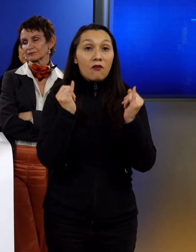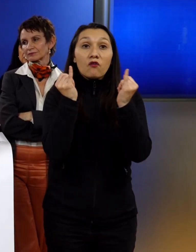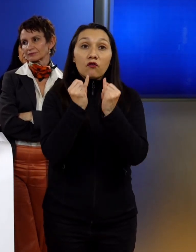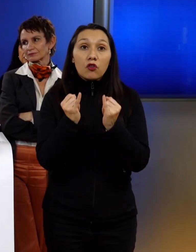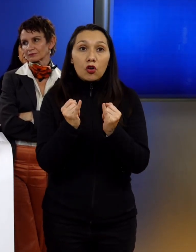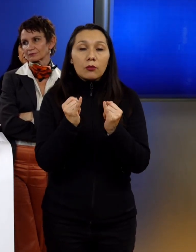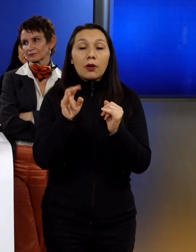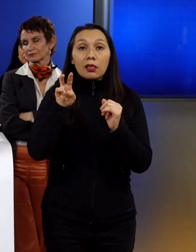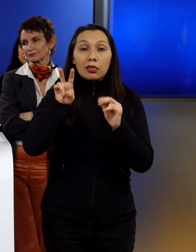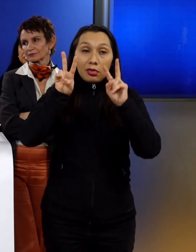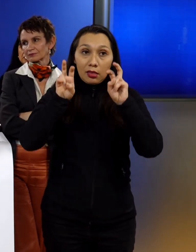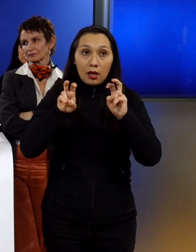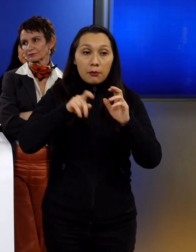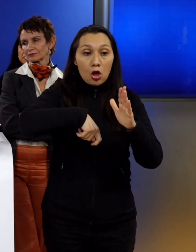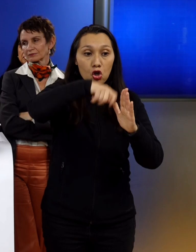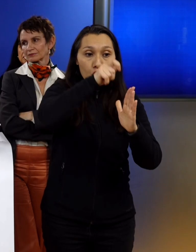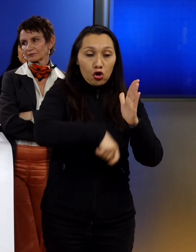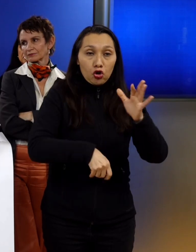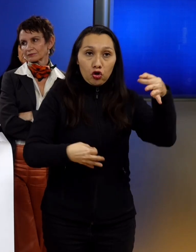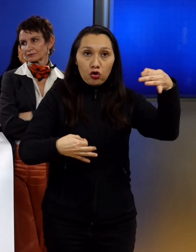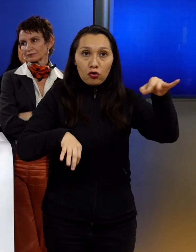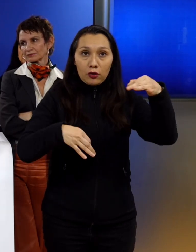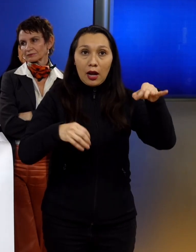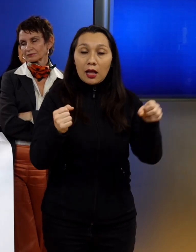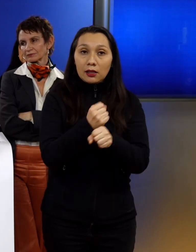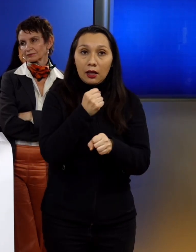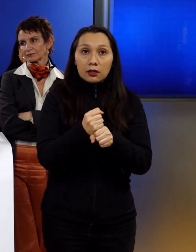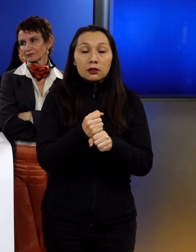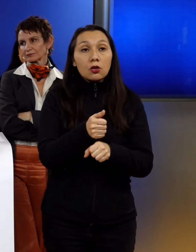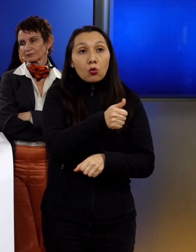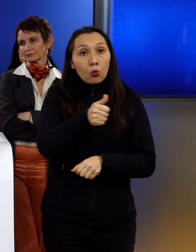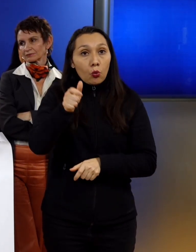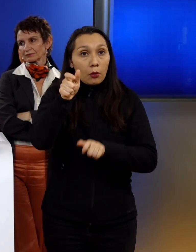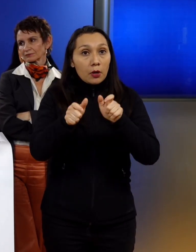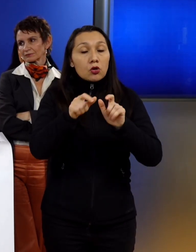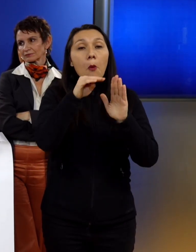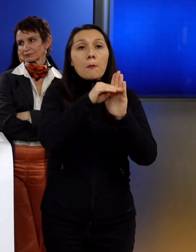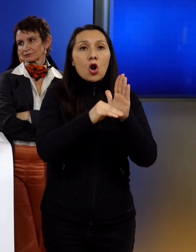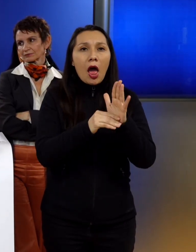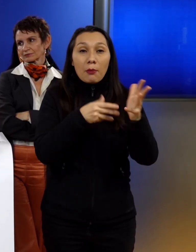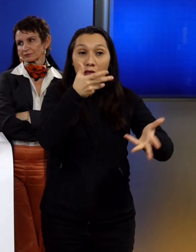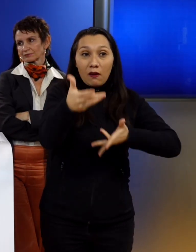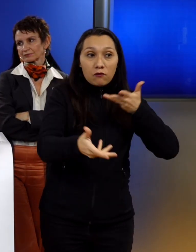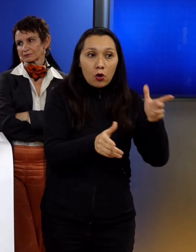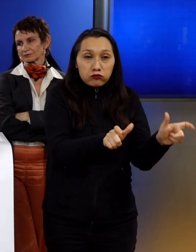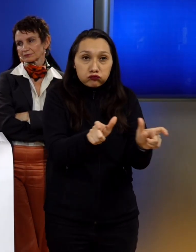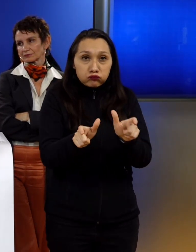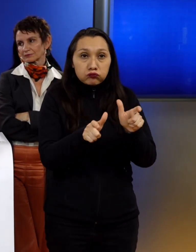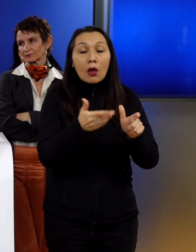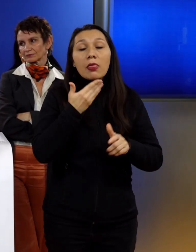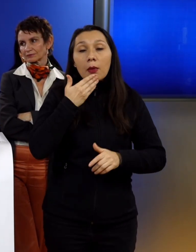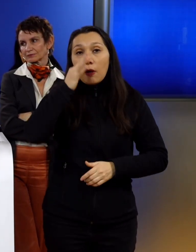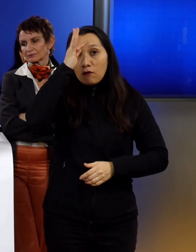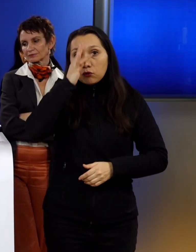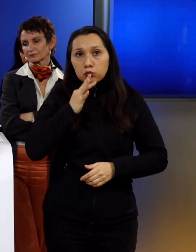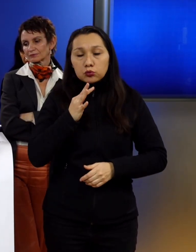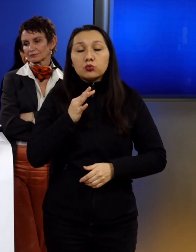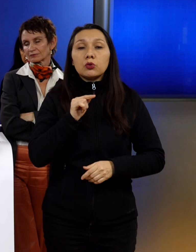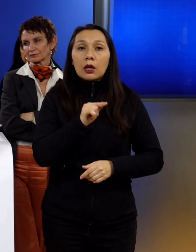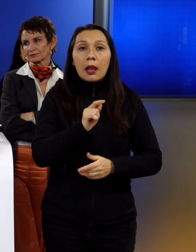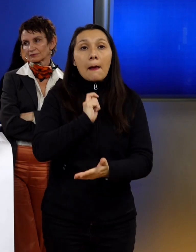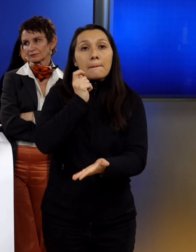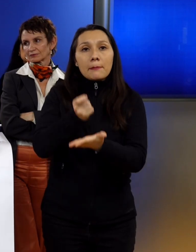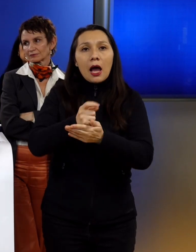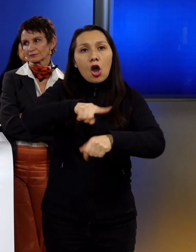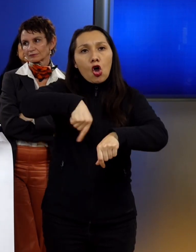modalidad de contratación laboral de toda la gente que trabaja en el programa de manejo del fuego, así como el tipo de funciones que desempeñan, el